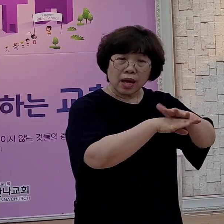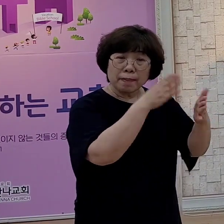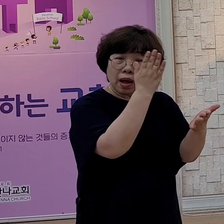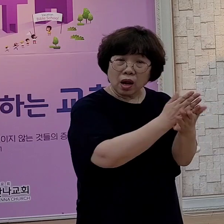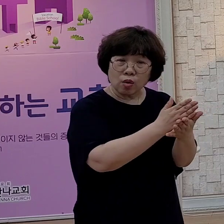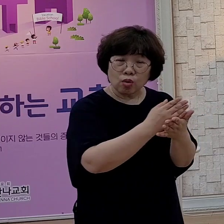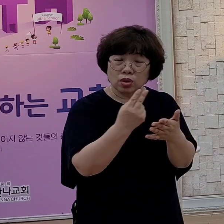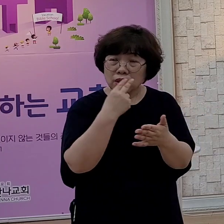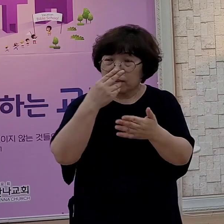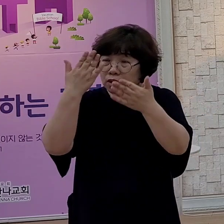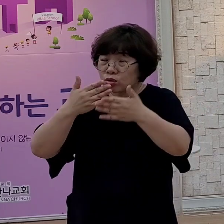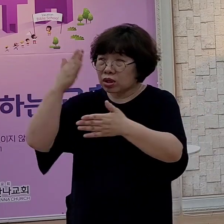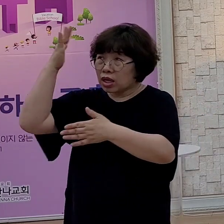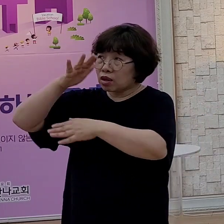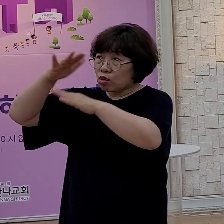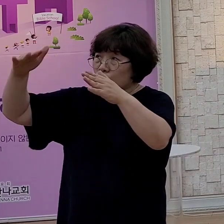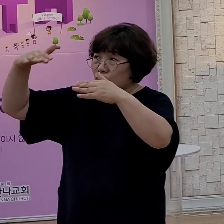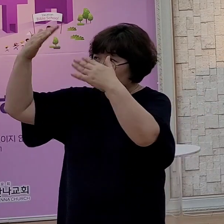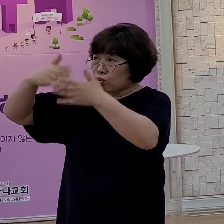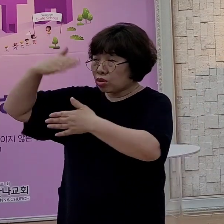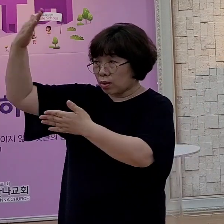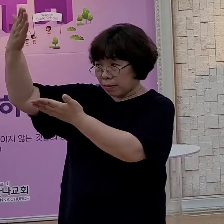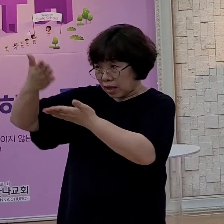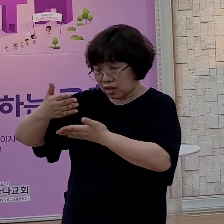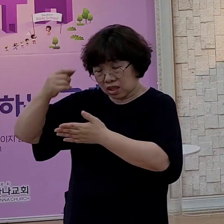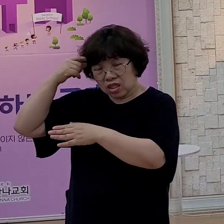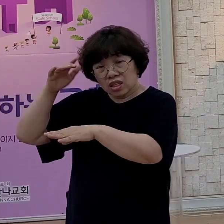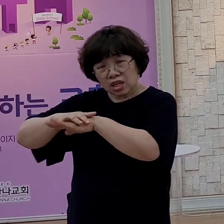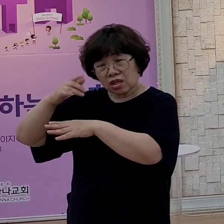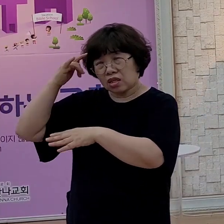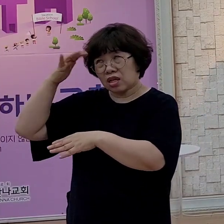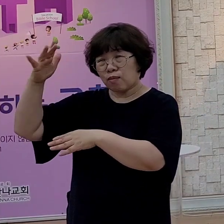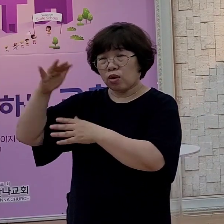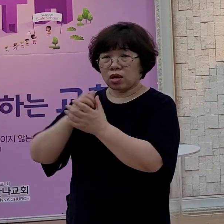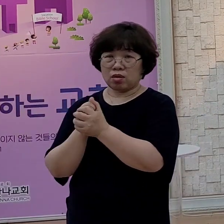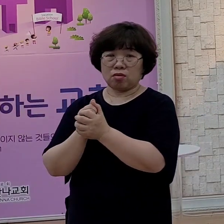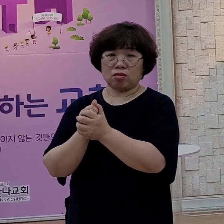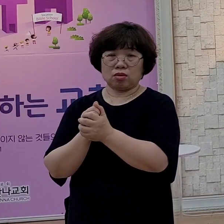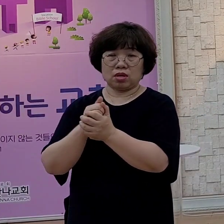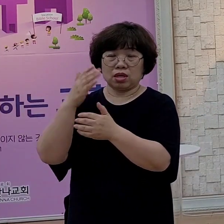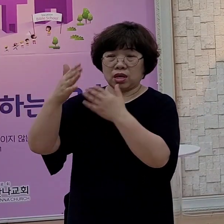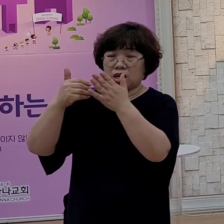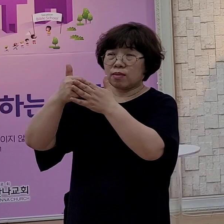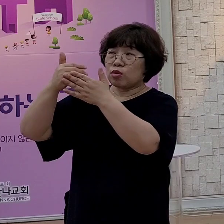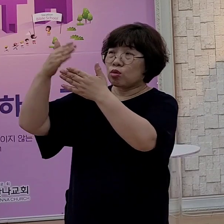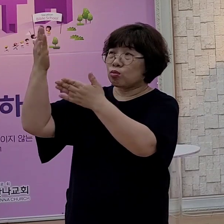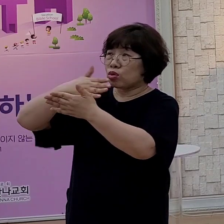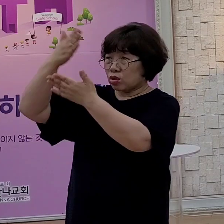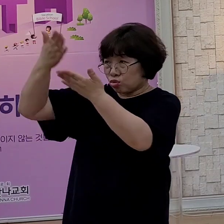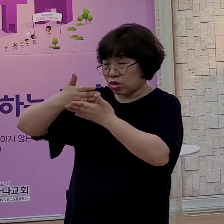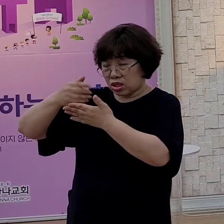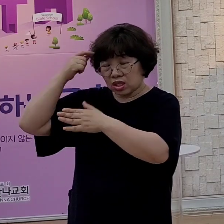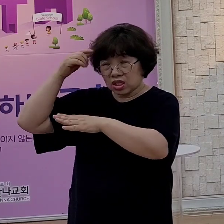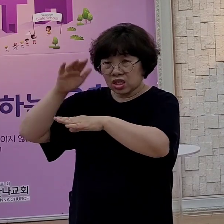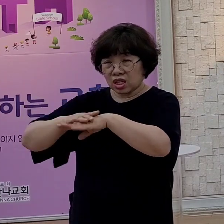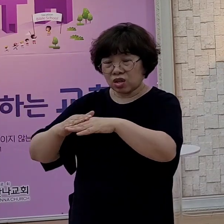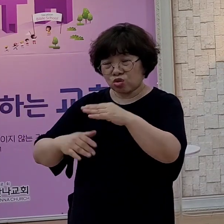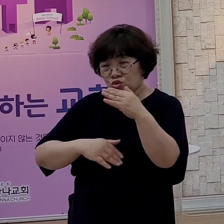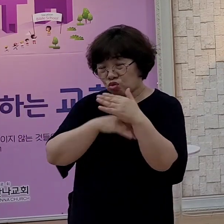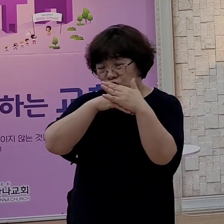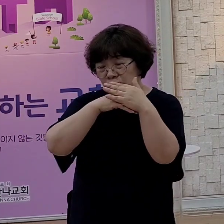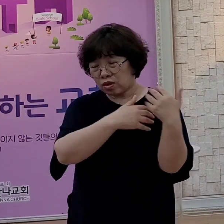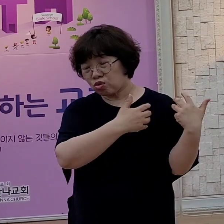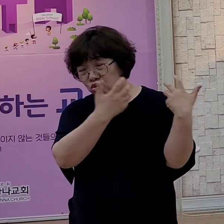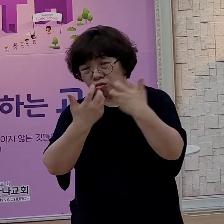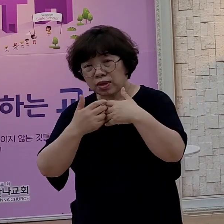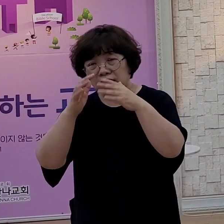주신 위로부터의 지혜를 사모하고 하나님께서 주시는 그 위로부터의 지혜가 충만한